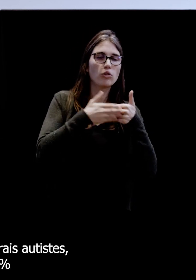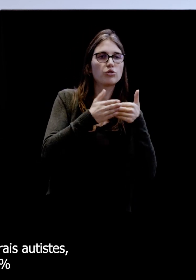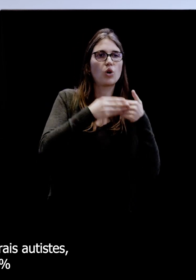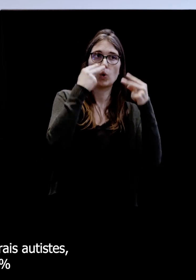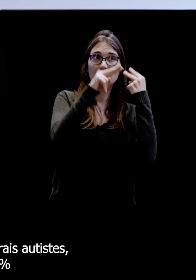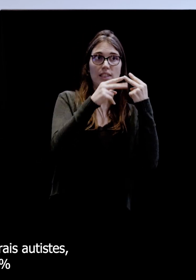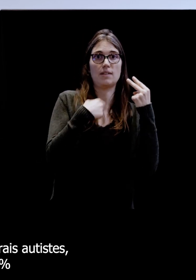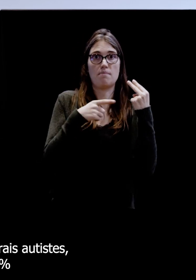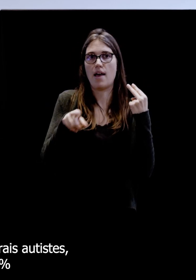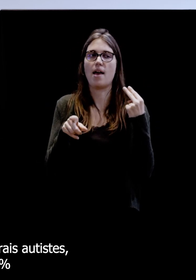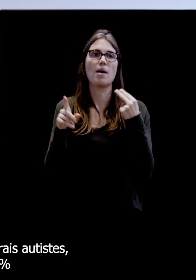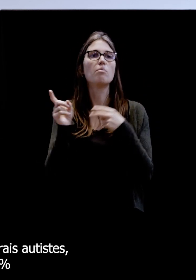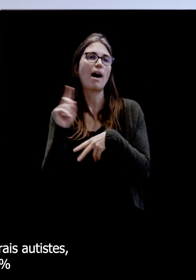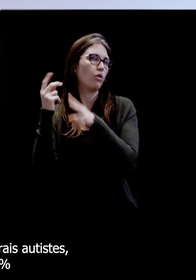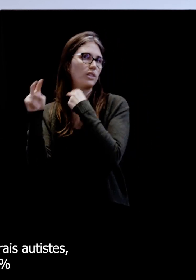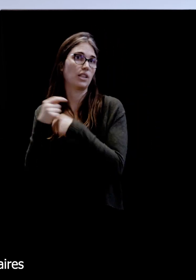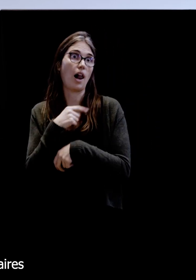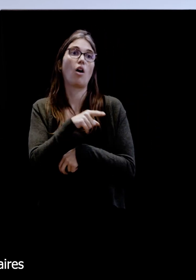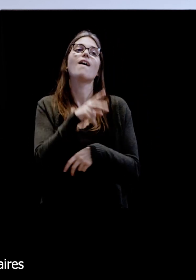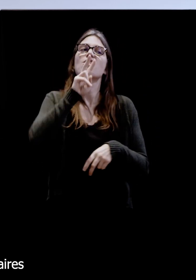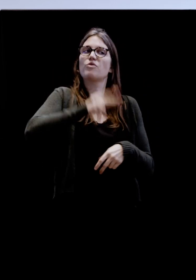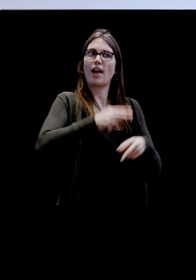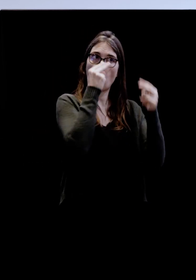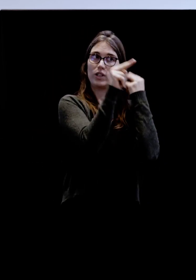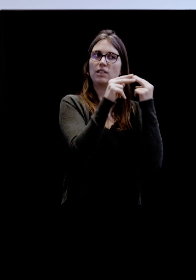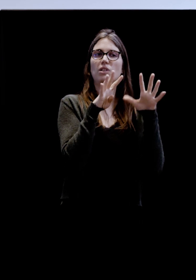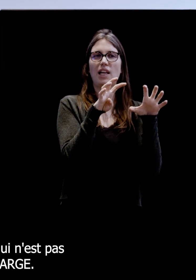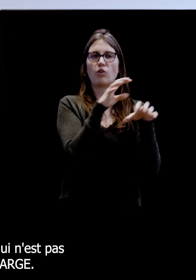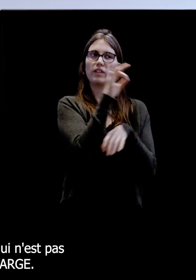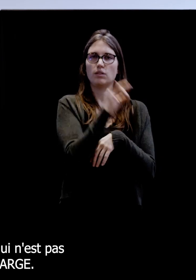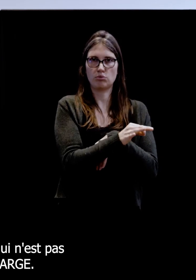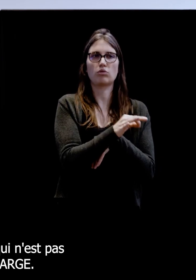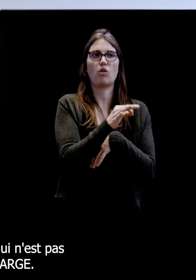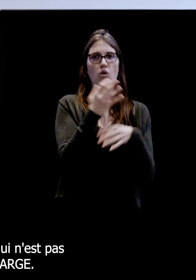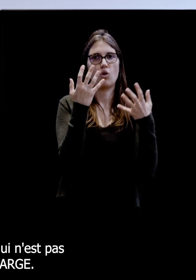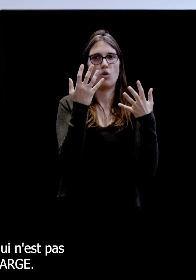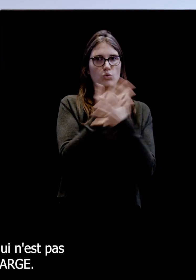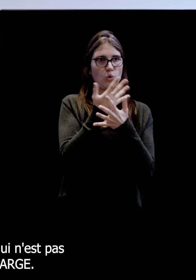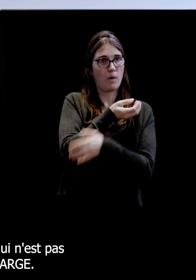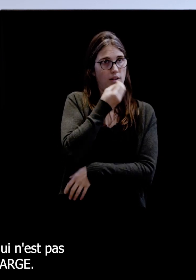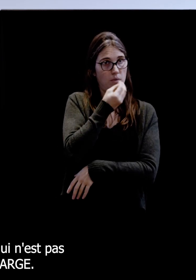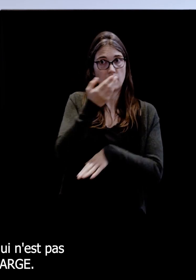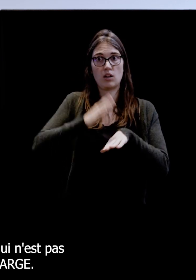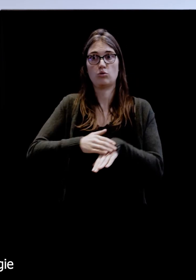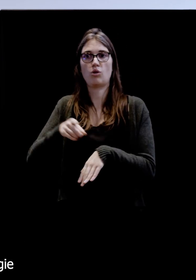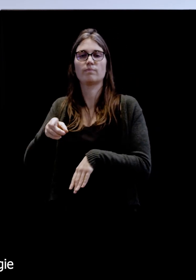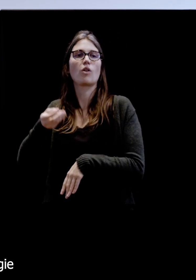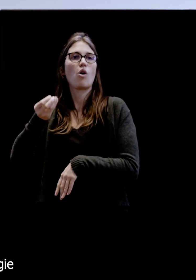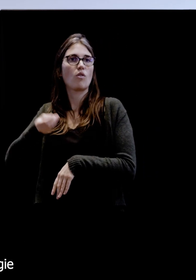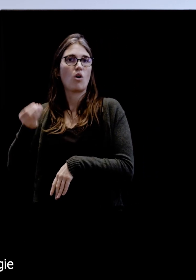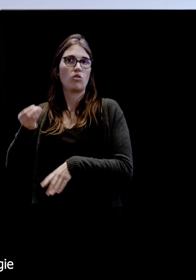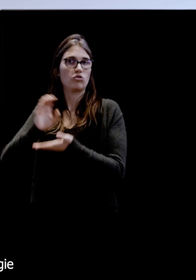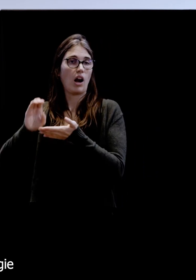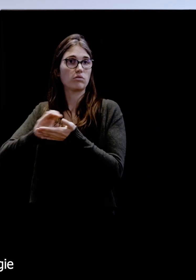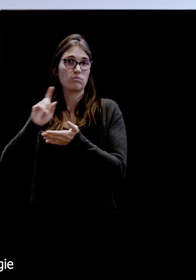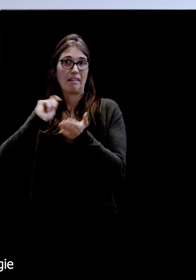les vrais autistes, alors là, ils ont 90% de troubles alimentaires quand ils sont grands, ce qui n'est pas le cas des enfants Charles. Et puis,